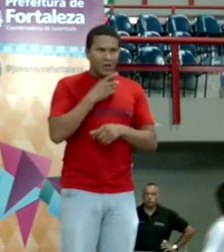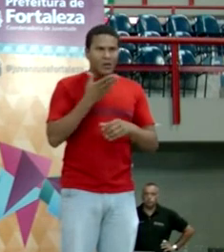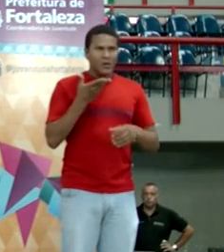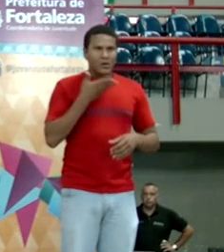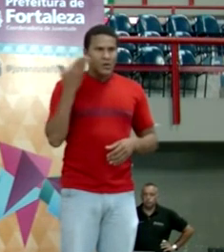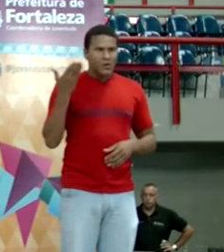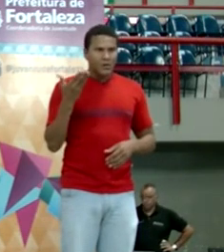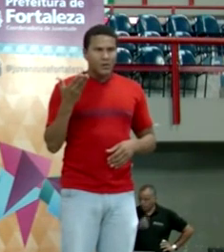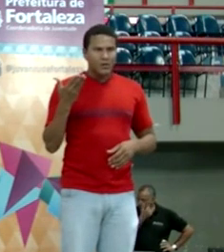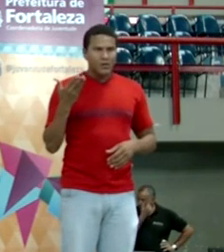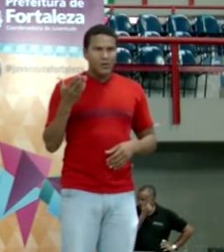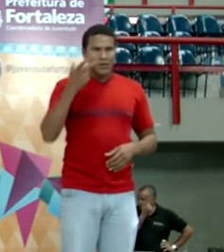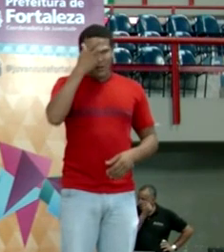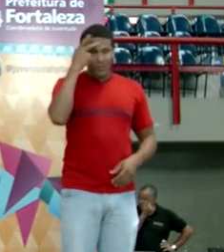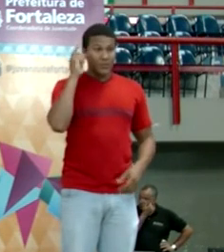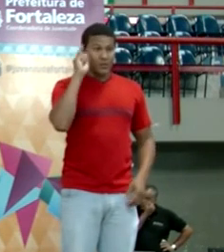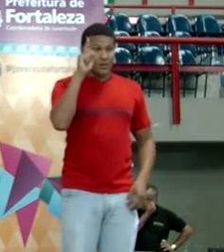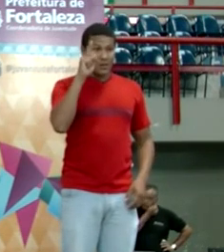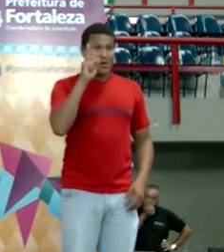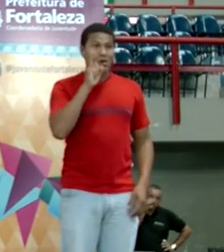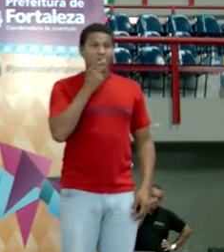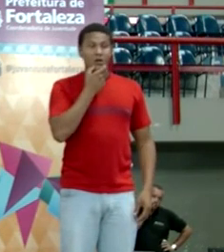quê? Desempregado.